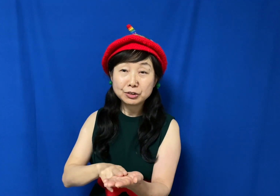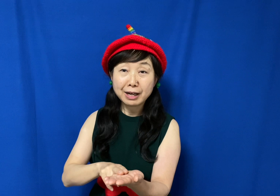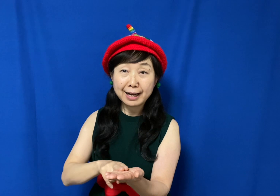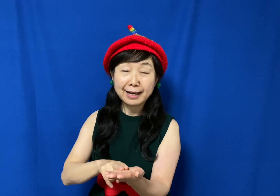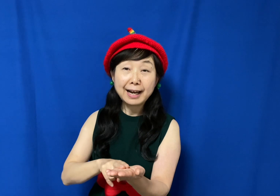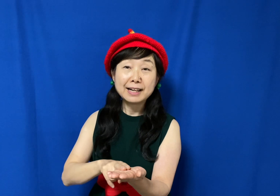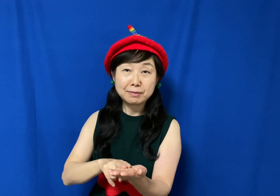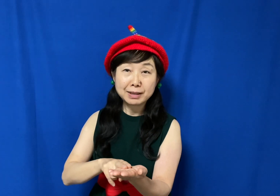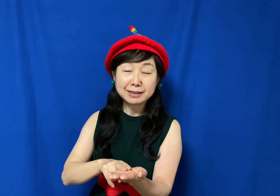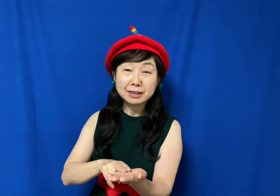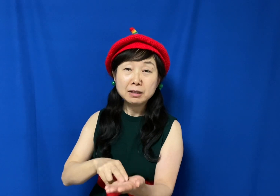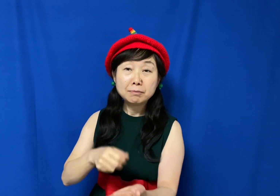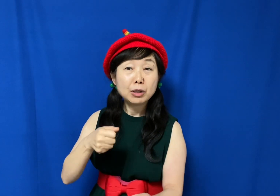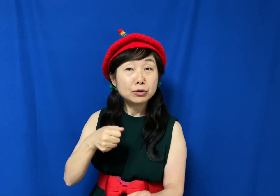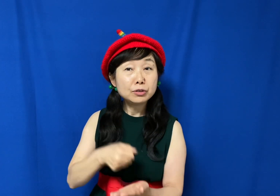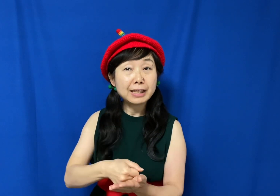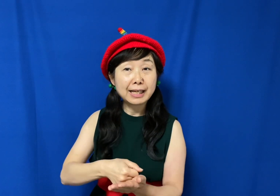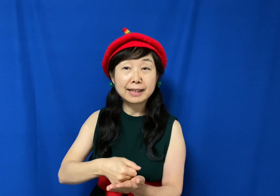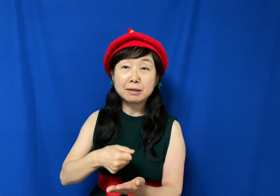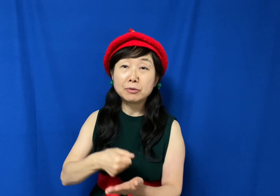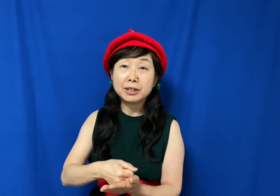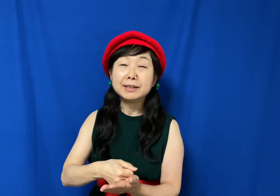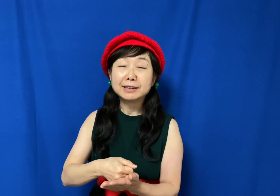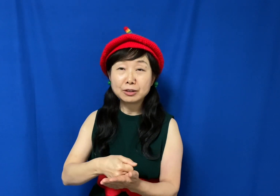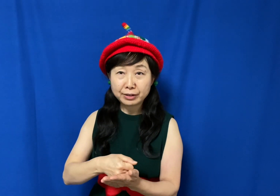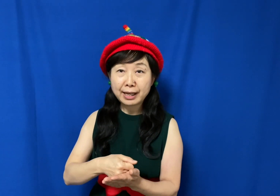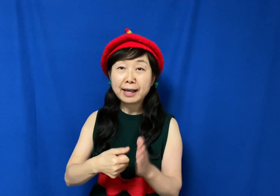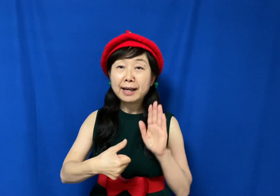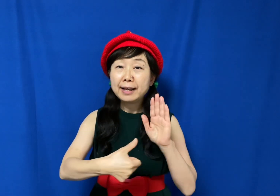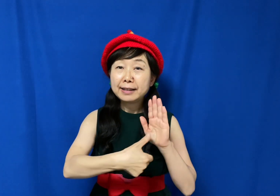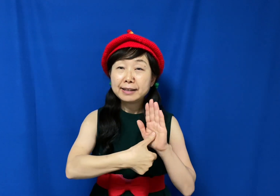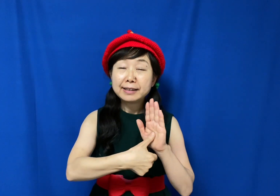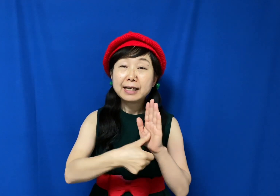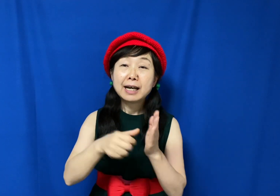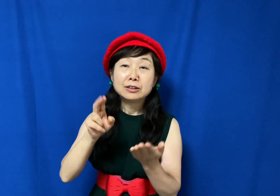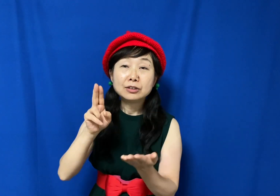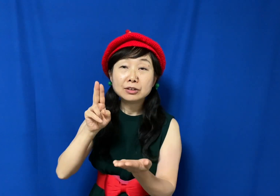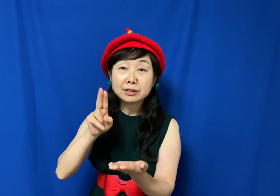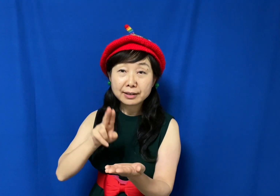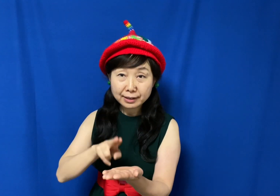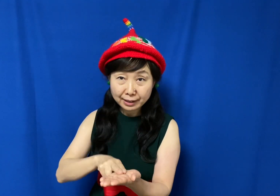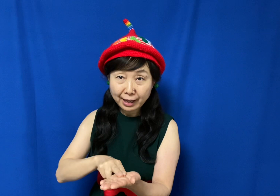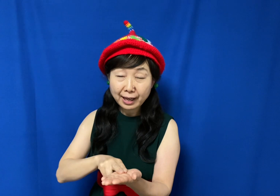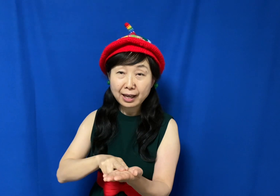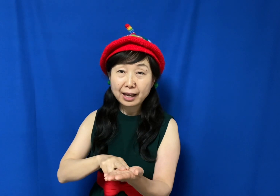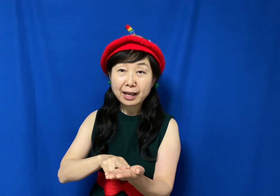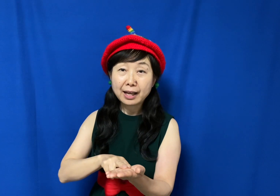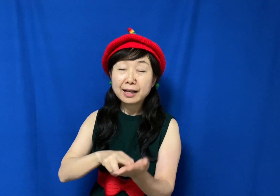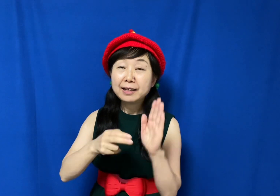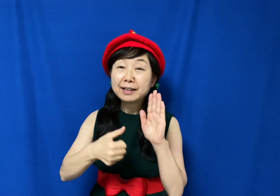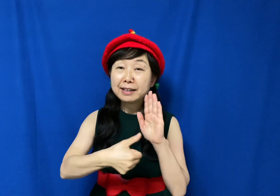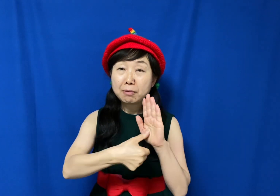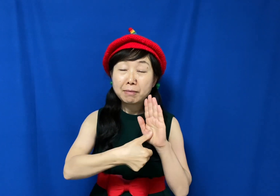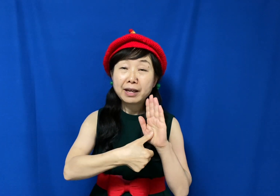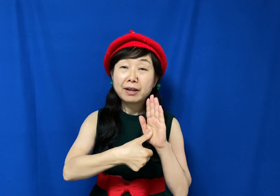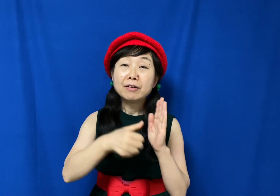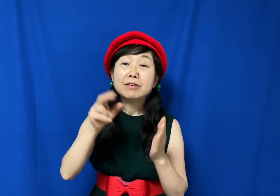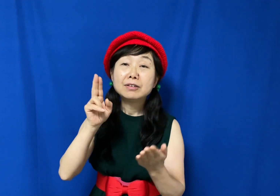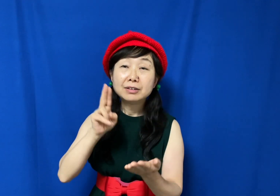話があります。グーでやってもいいんですけどね。名付け、名前を